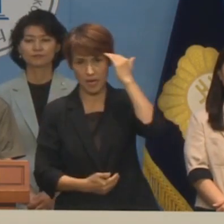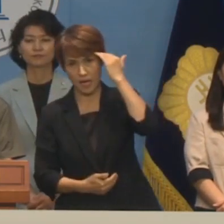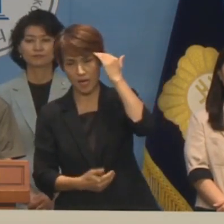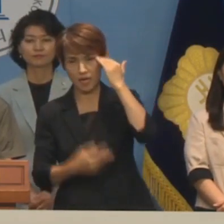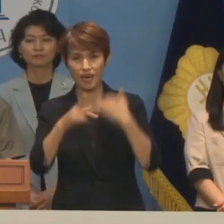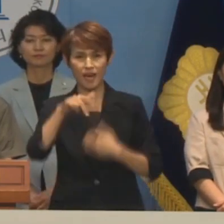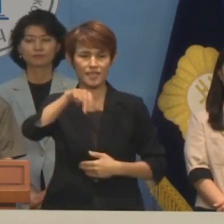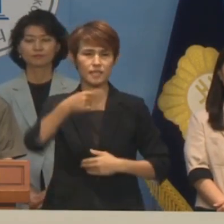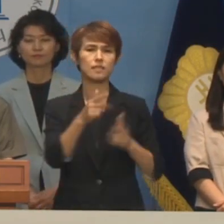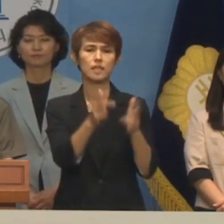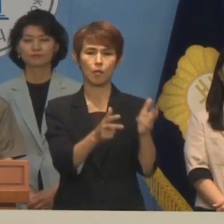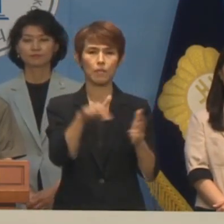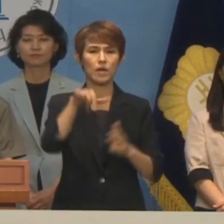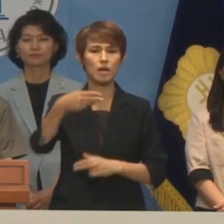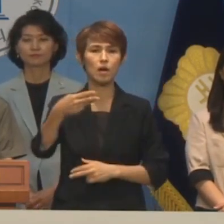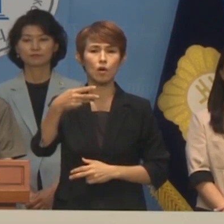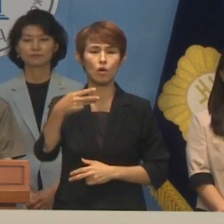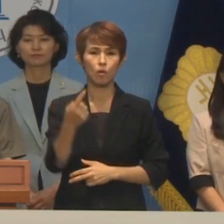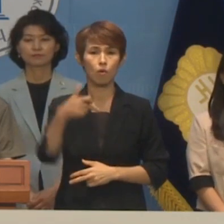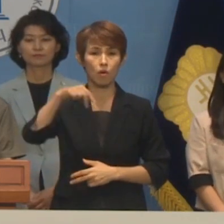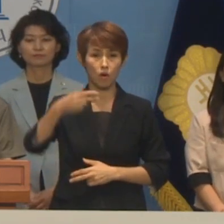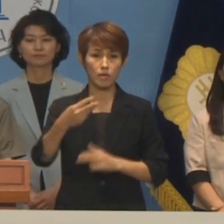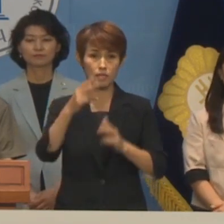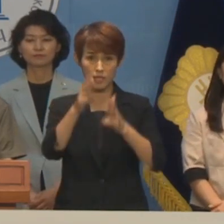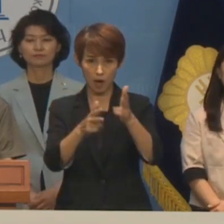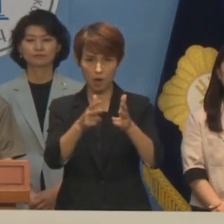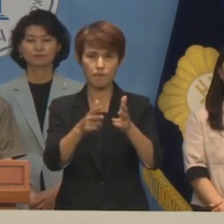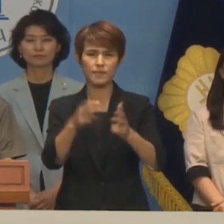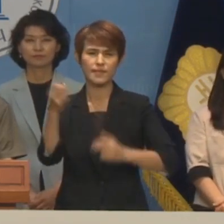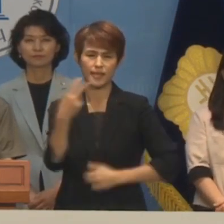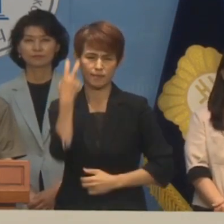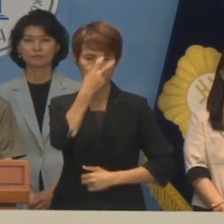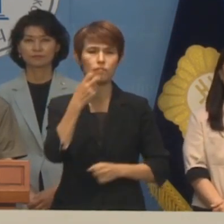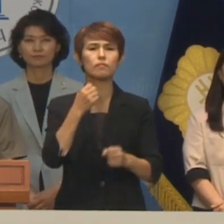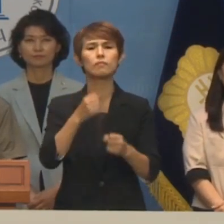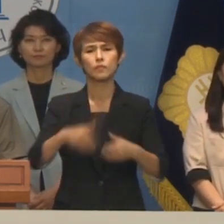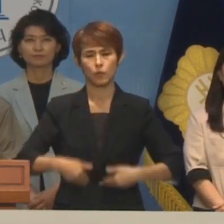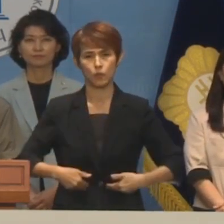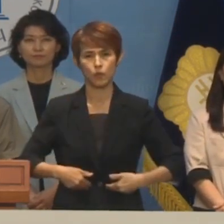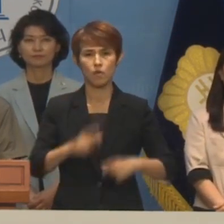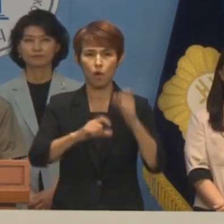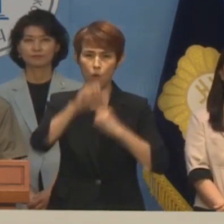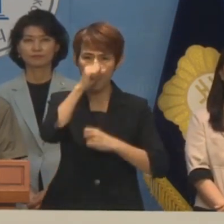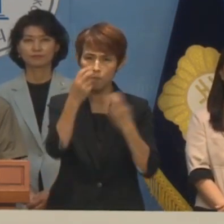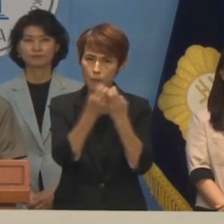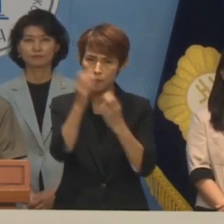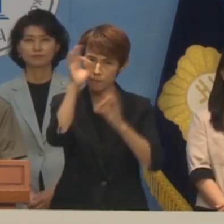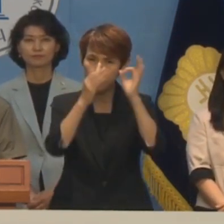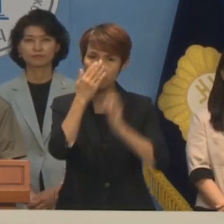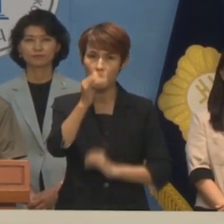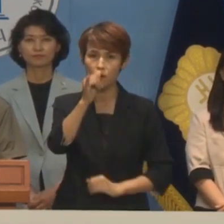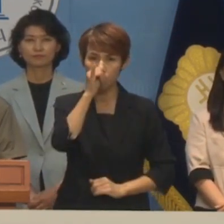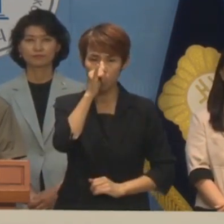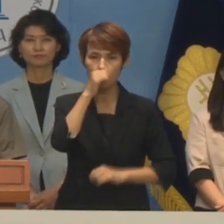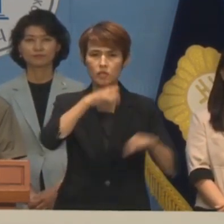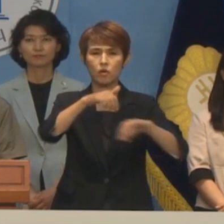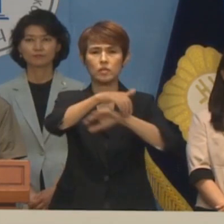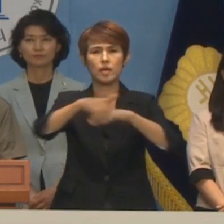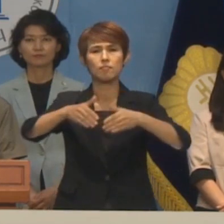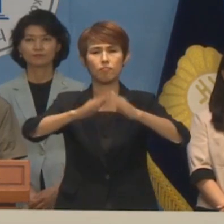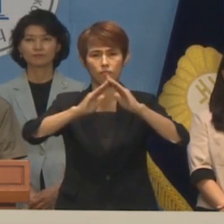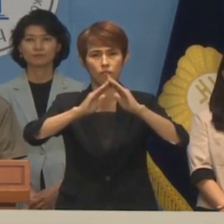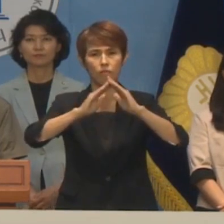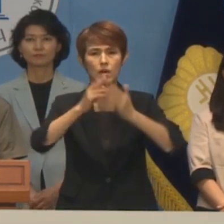라이즈 사업과 글로컬 30 사업을 원점에서 재검토하고 더 나은 방법을 찾을 수 있는 정책